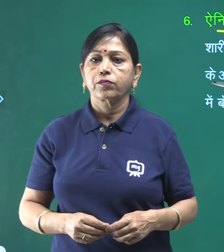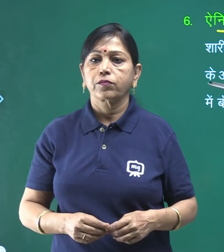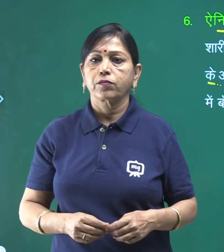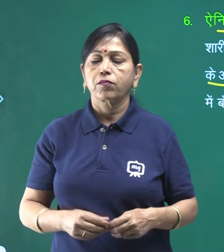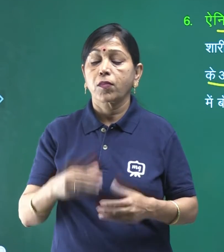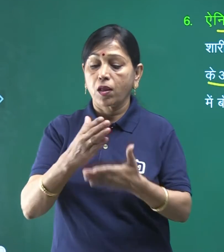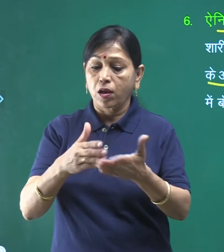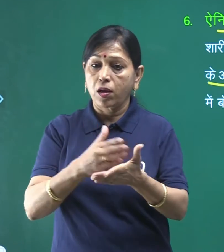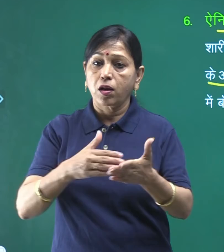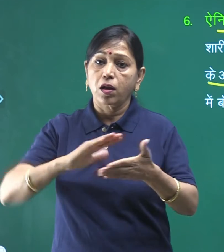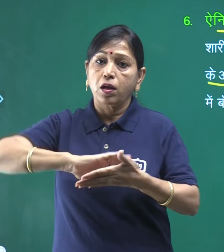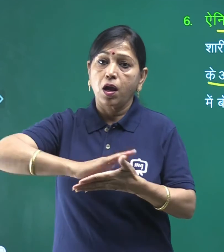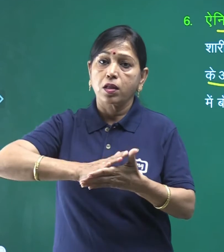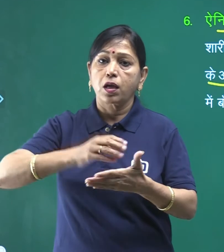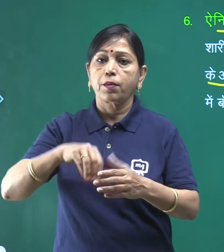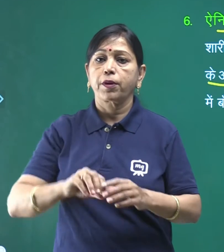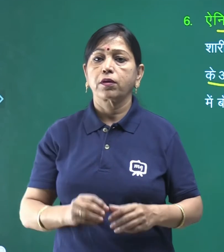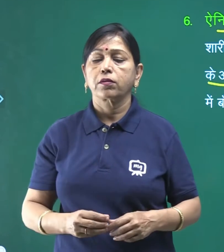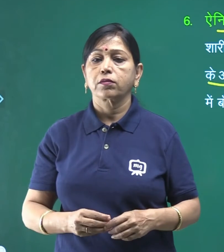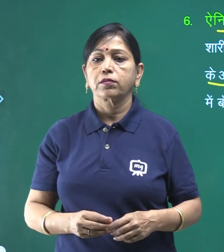विभेदीकरण के आधार पर